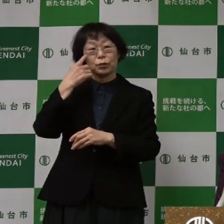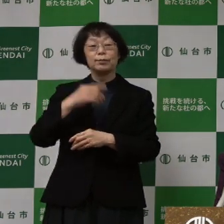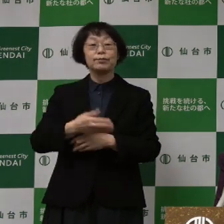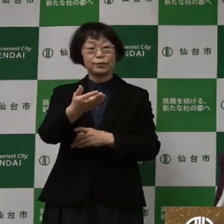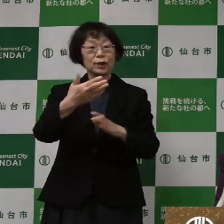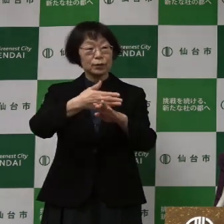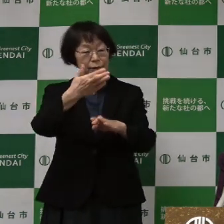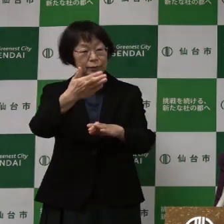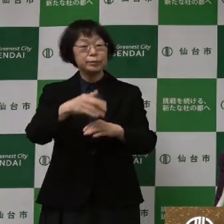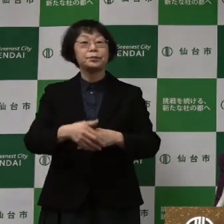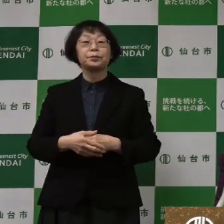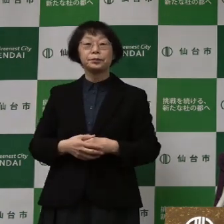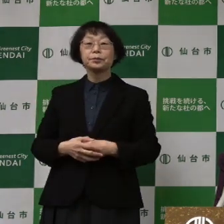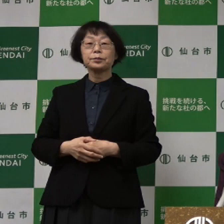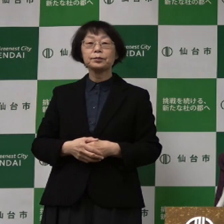ございます。